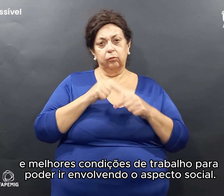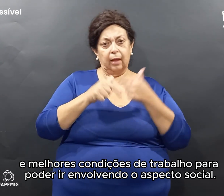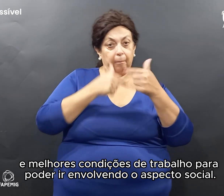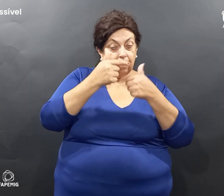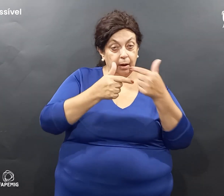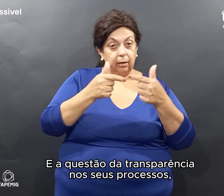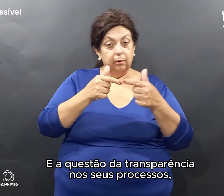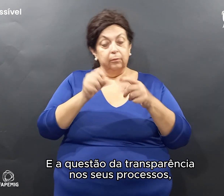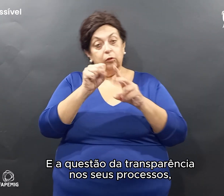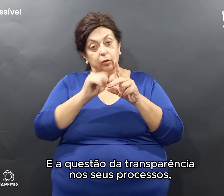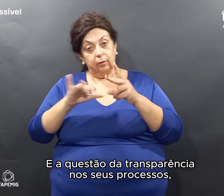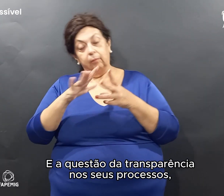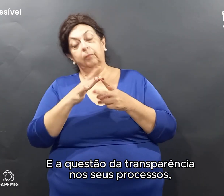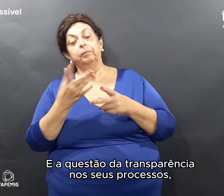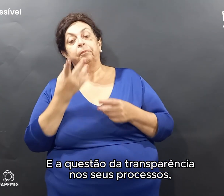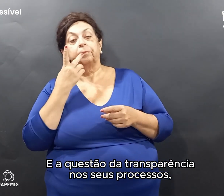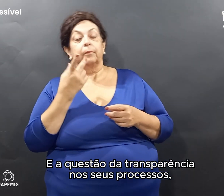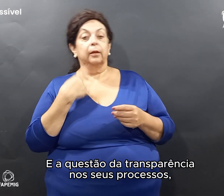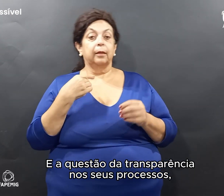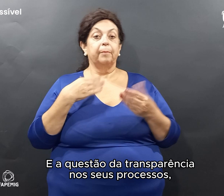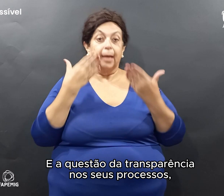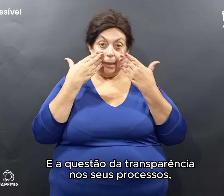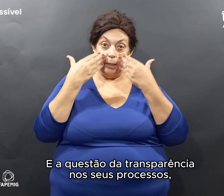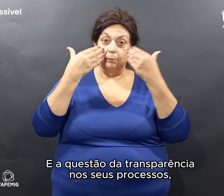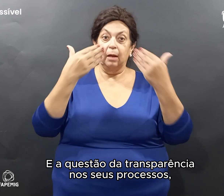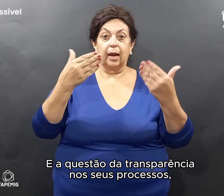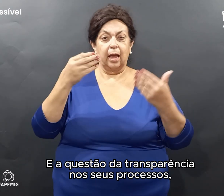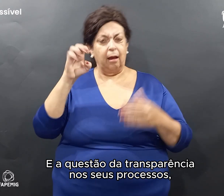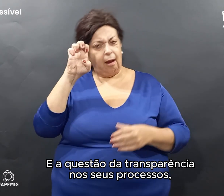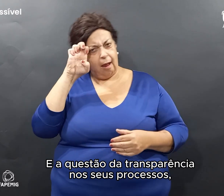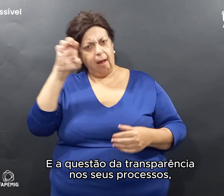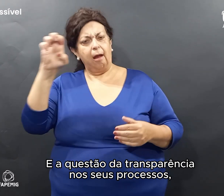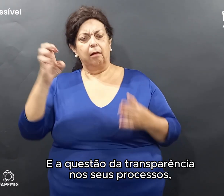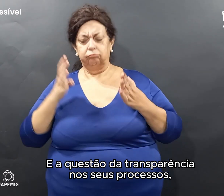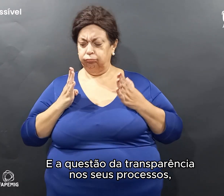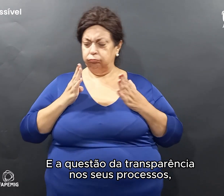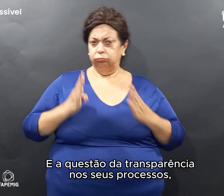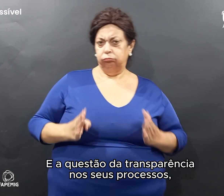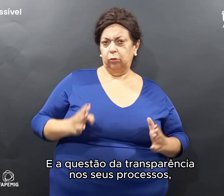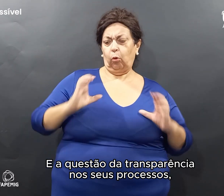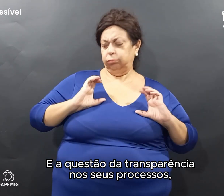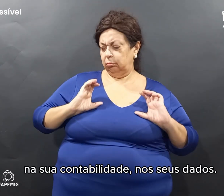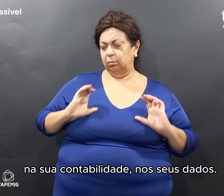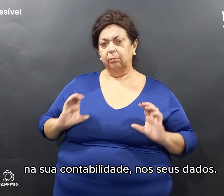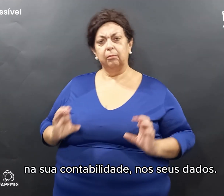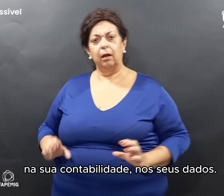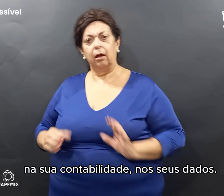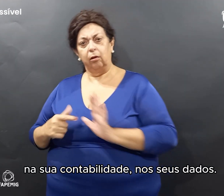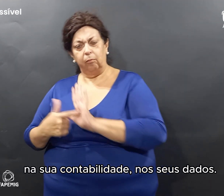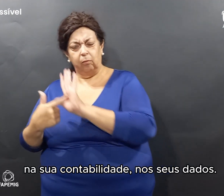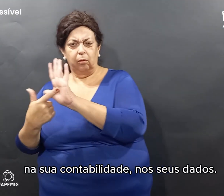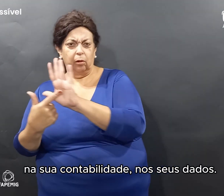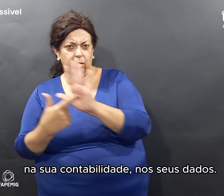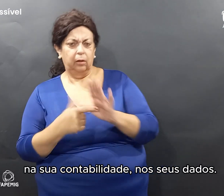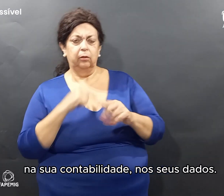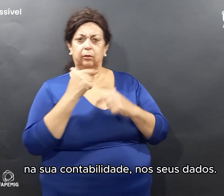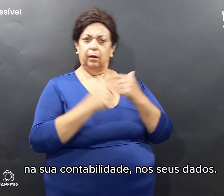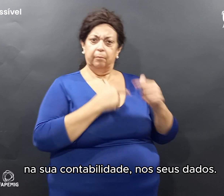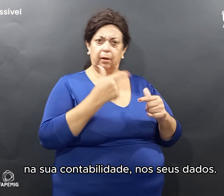social. E a questão da transparência nos seus processos, né, na sua contabilidade, nos seus